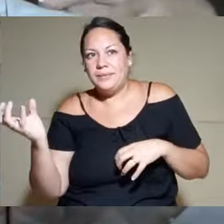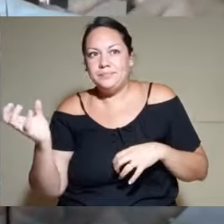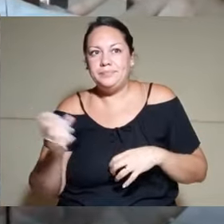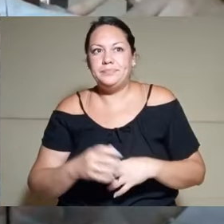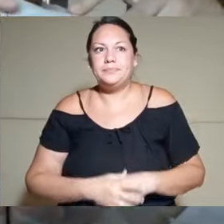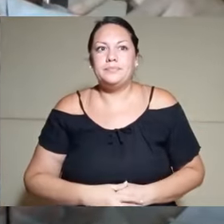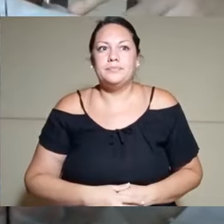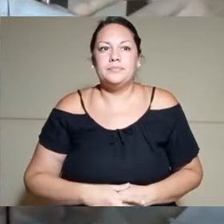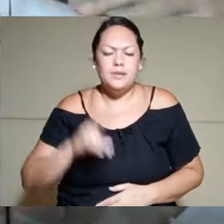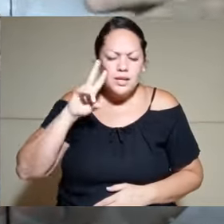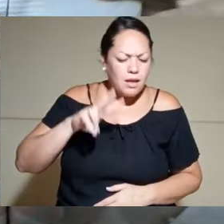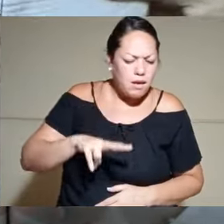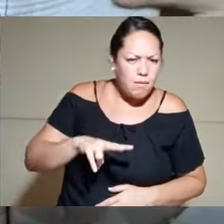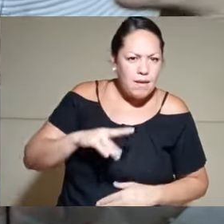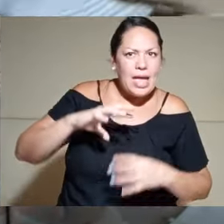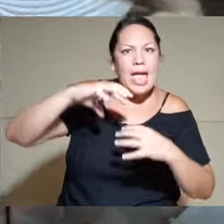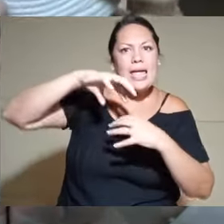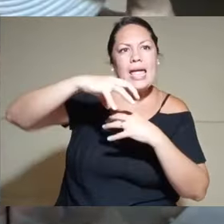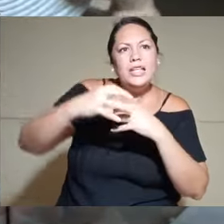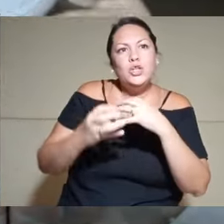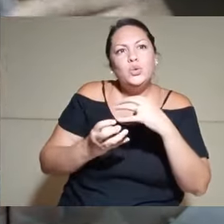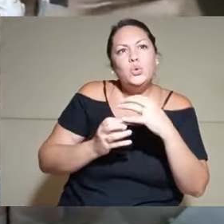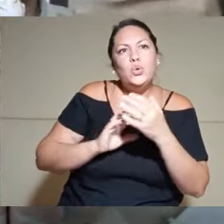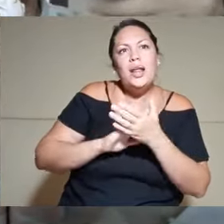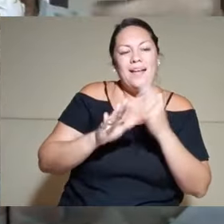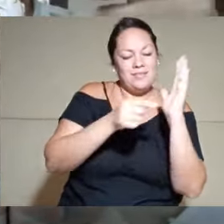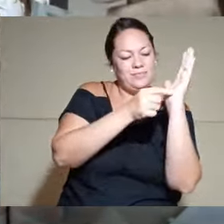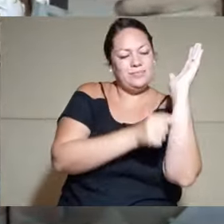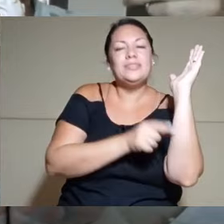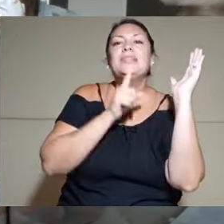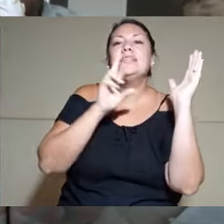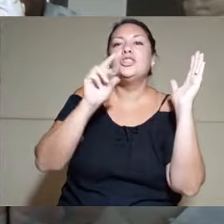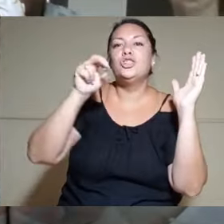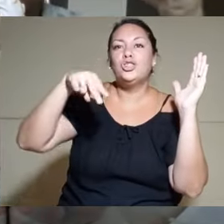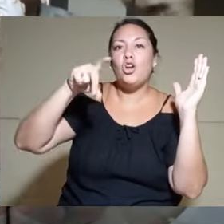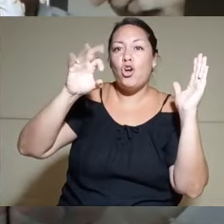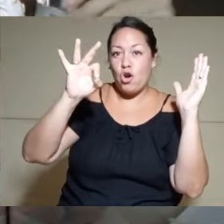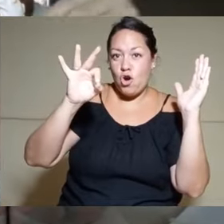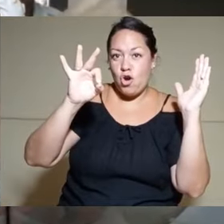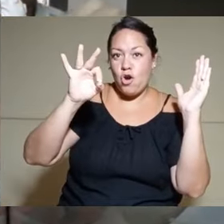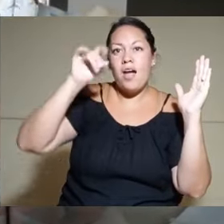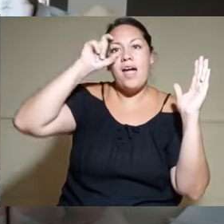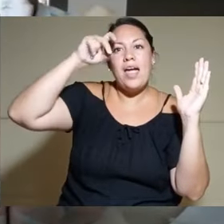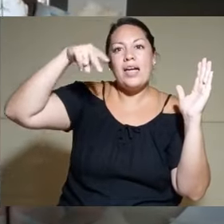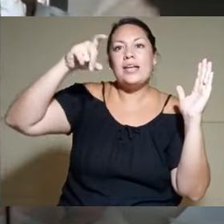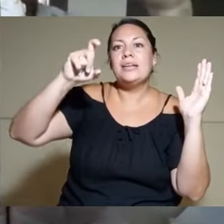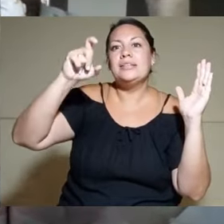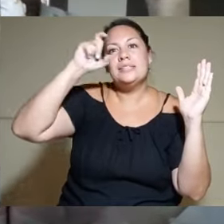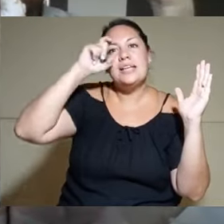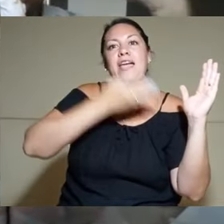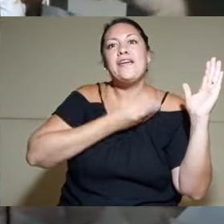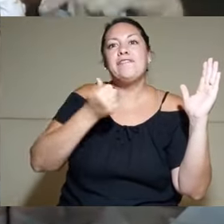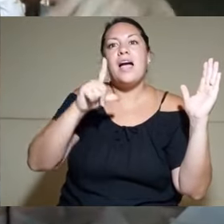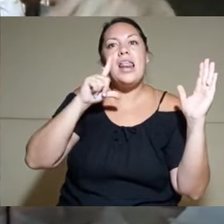el cerebelo. Sacamos el cerebelo, ¿sí? Yo saco el cerebelo y me voy a encontrar con esta estructura,